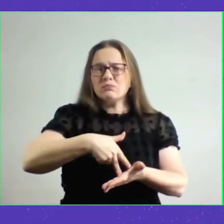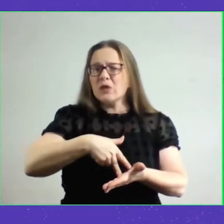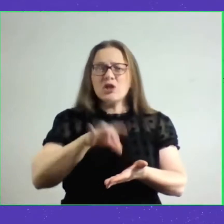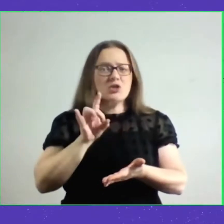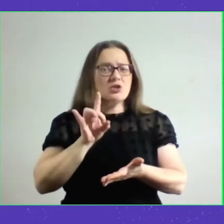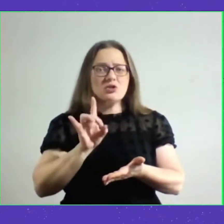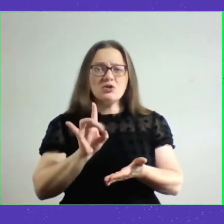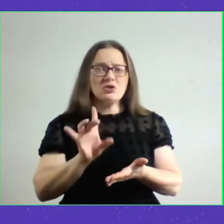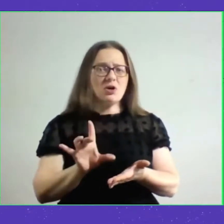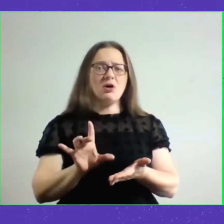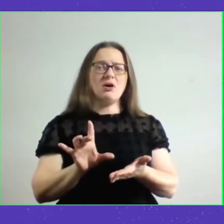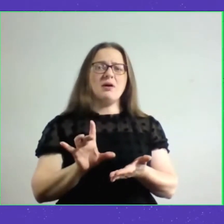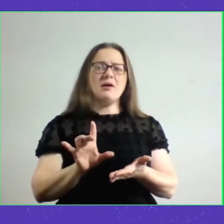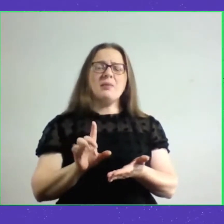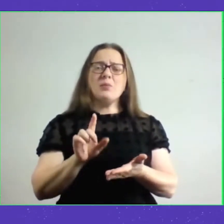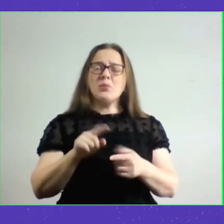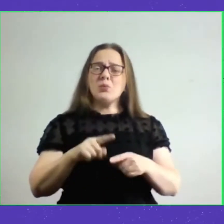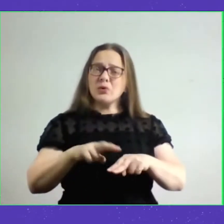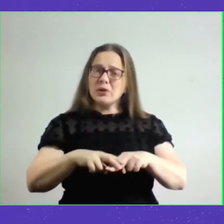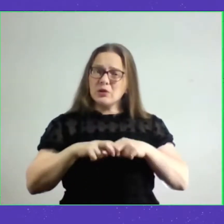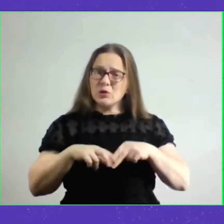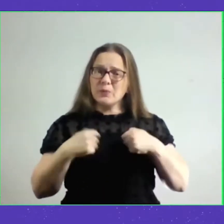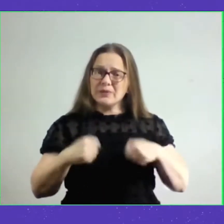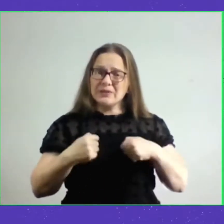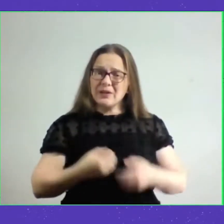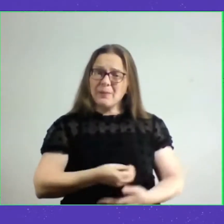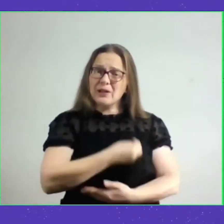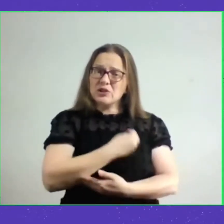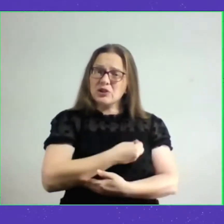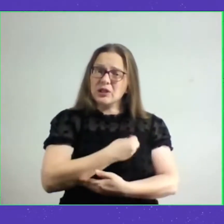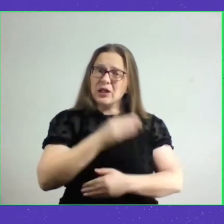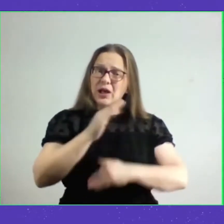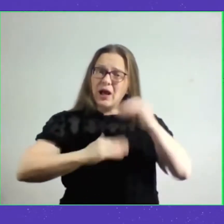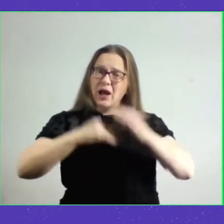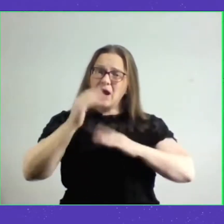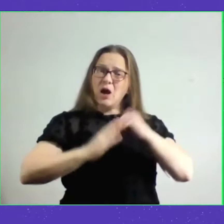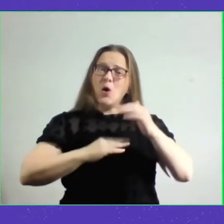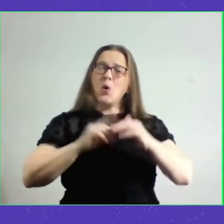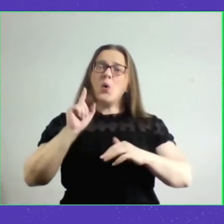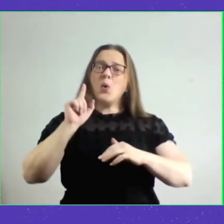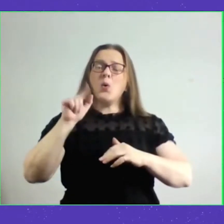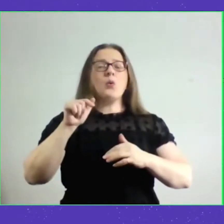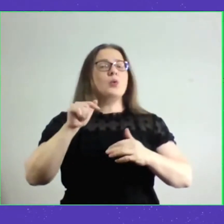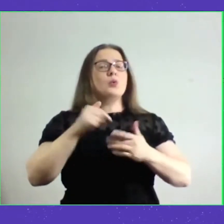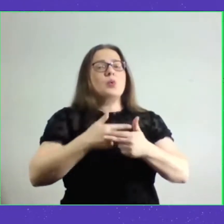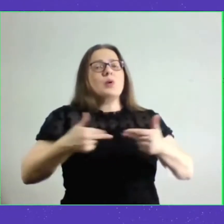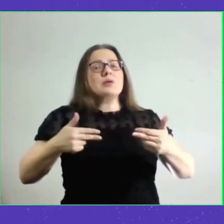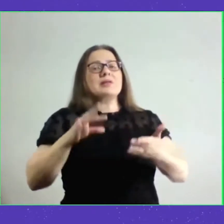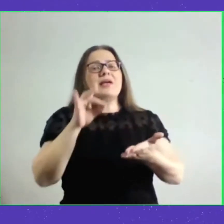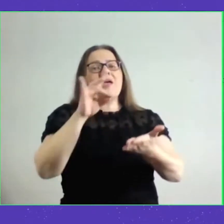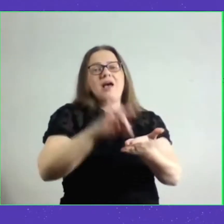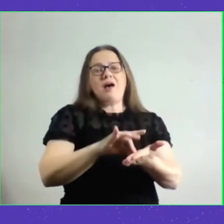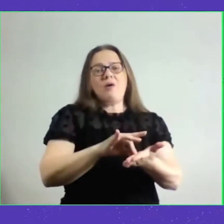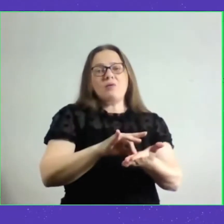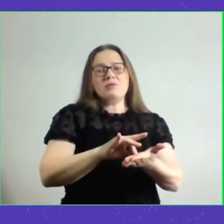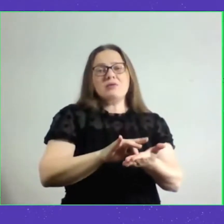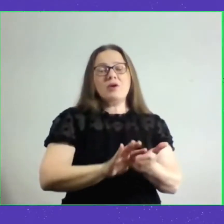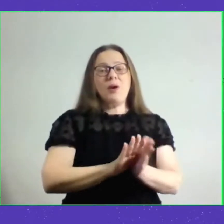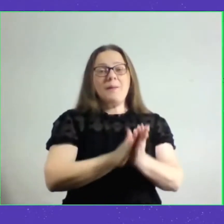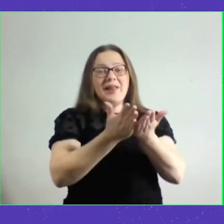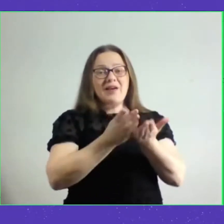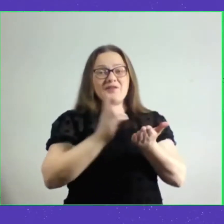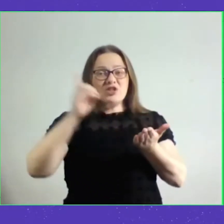Vivo o que é real. Então eu preciso pegar a palavra que Deus tem falado para mim e aplicar na minha experiência. Ela vai